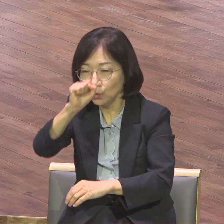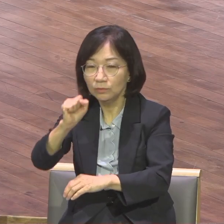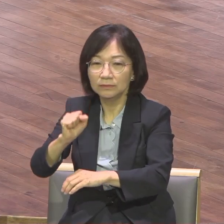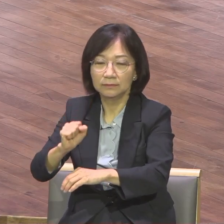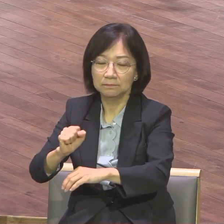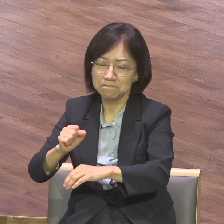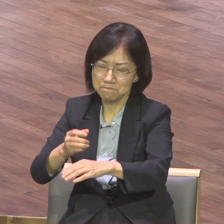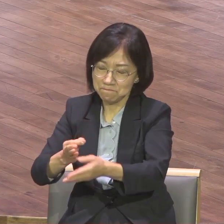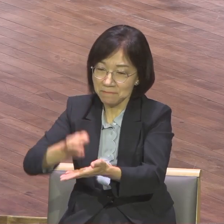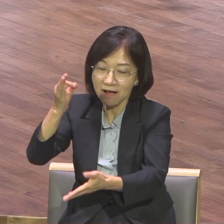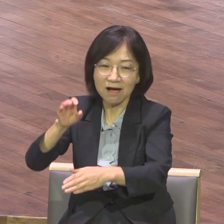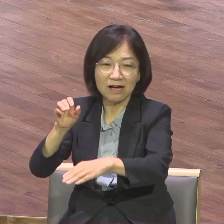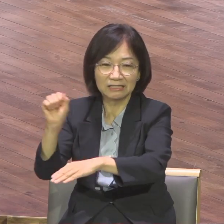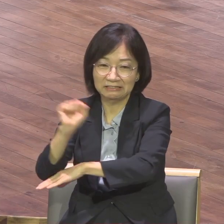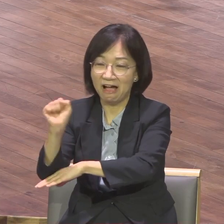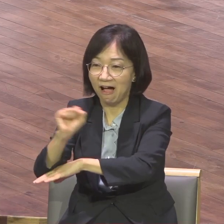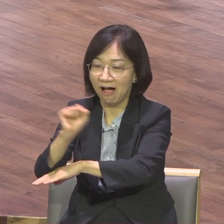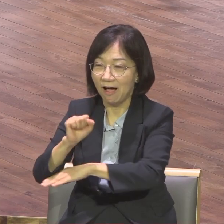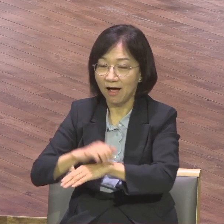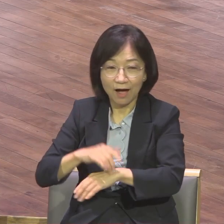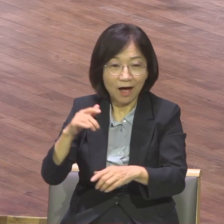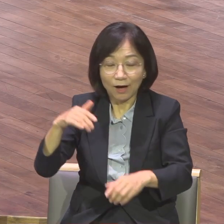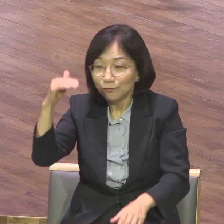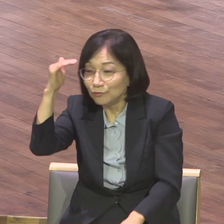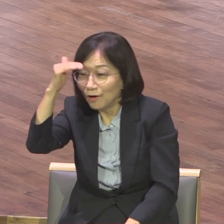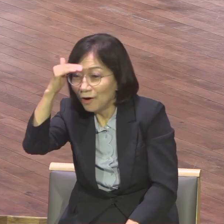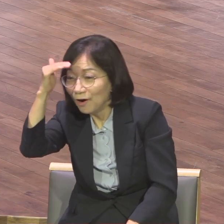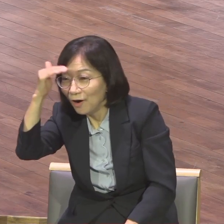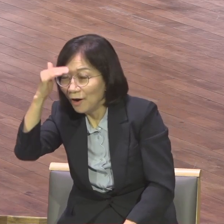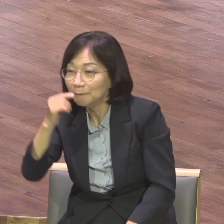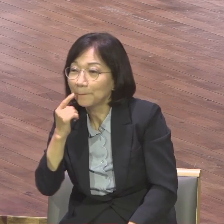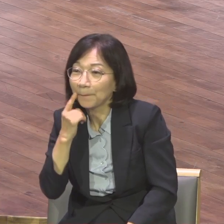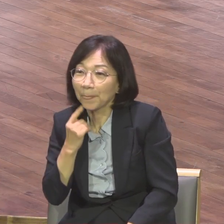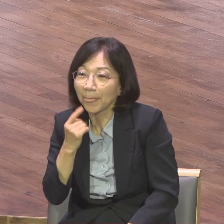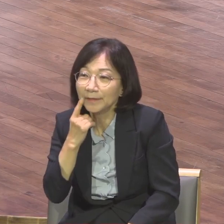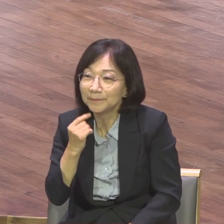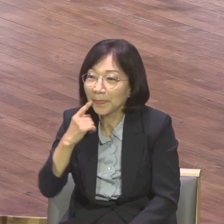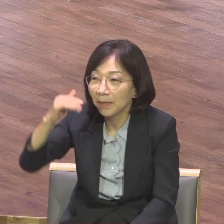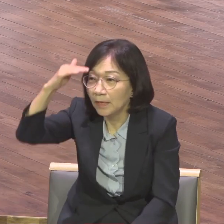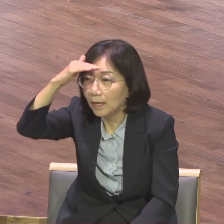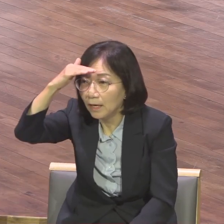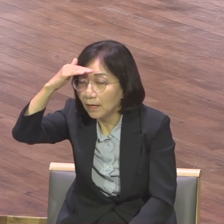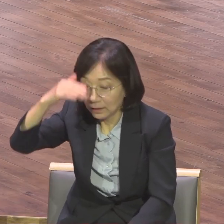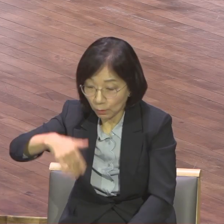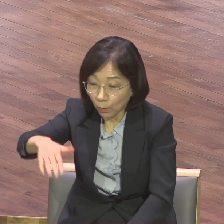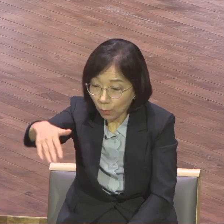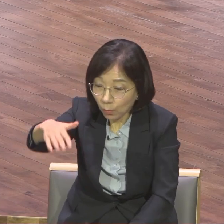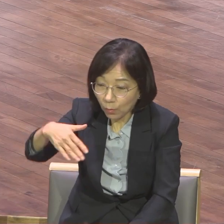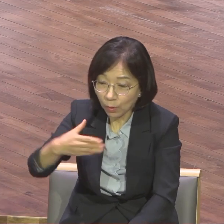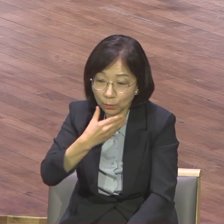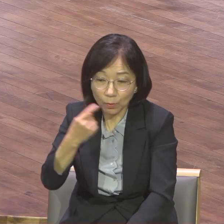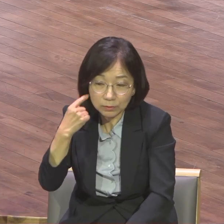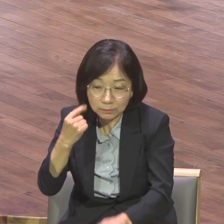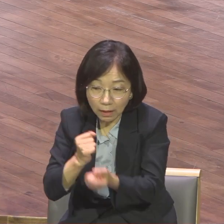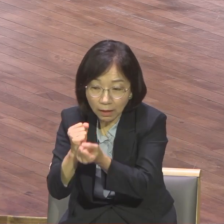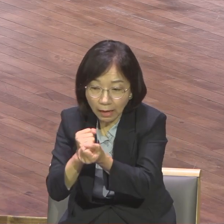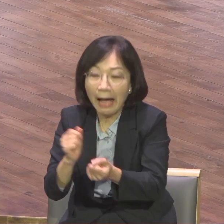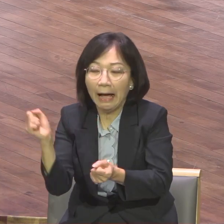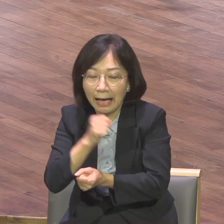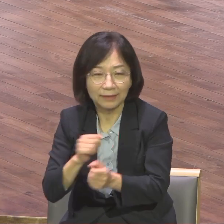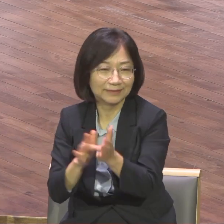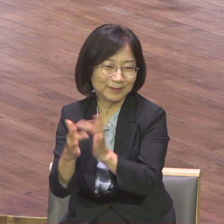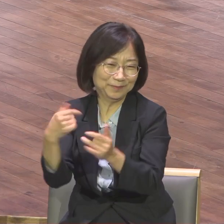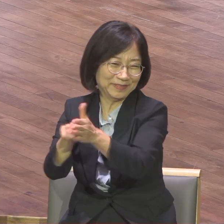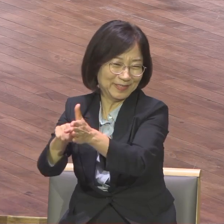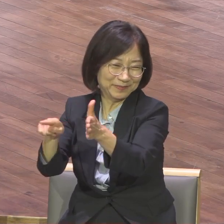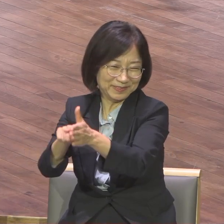이야. 그리고 구경하러 와가지고 부러워하면서 쳐다보다가 예수 믿는 경우가 많았다는 얘기예요.